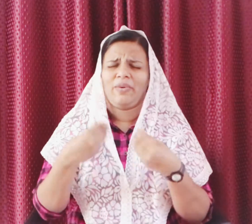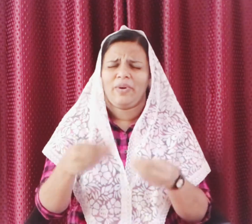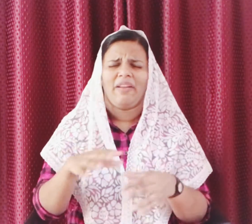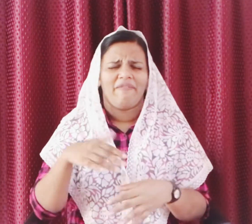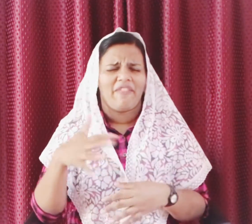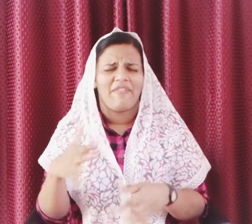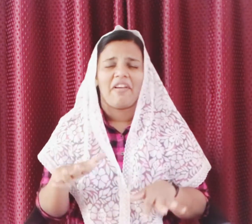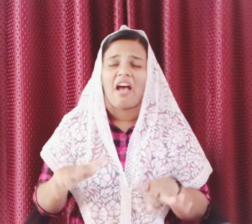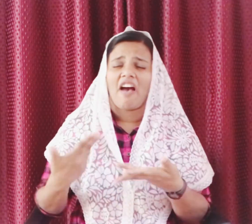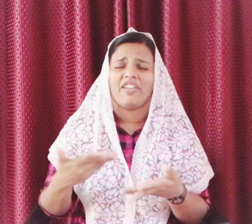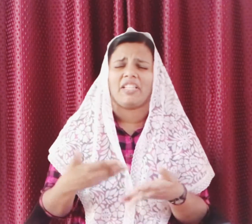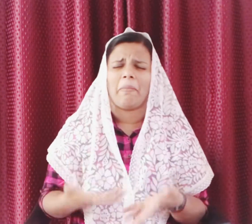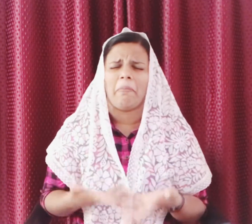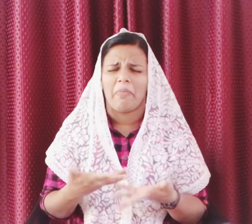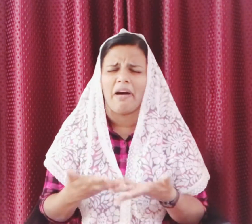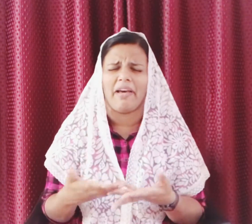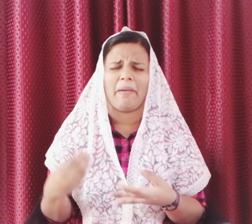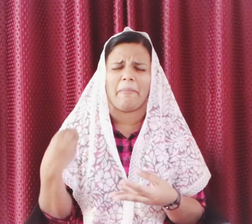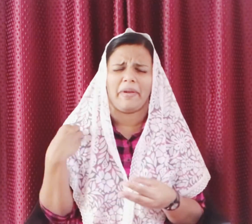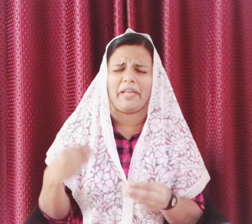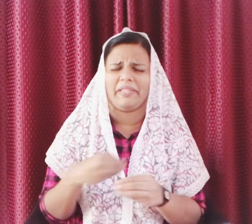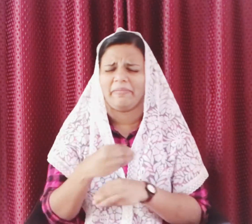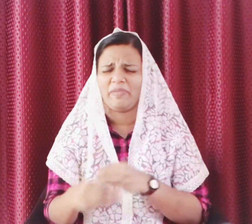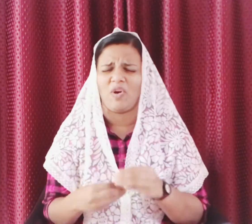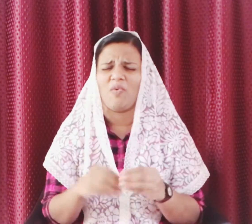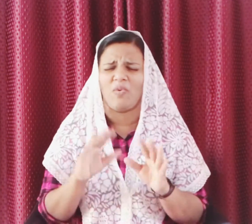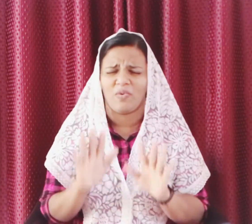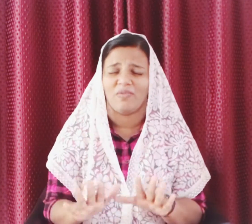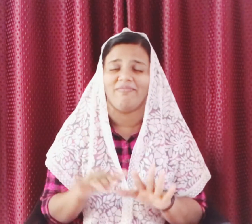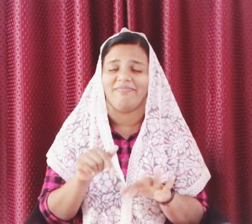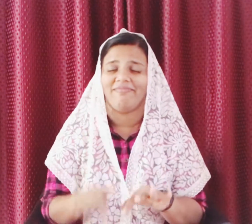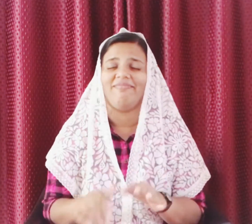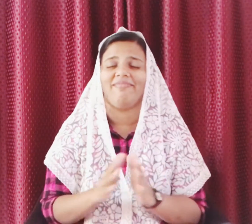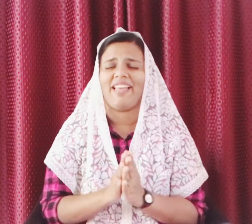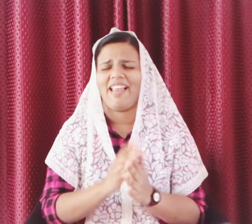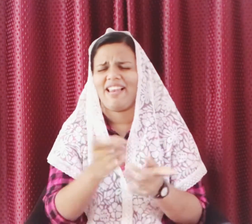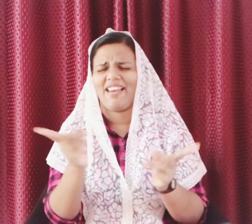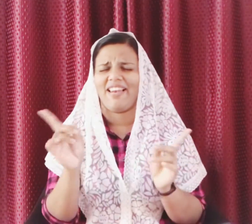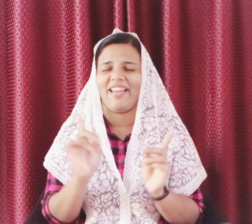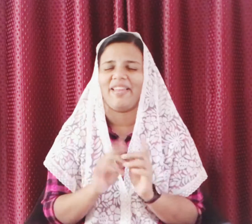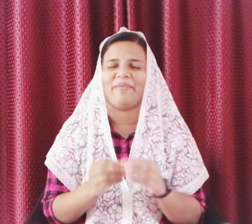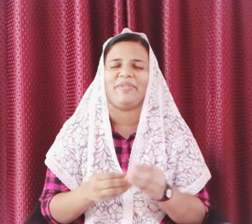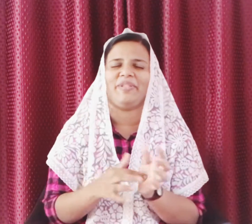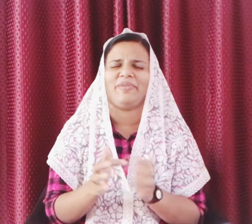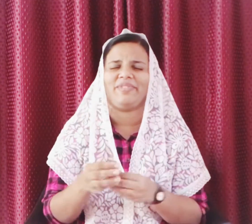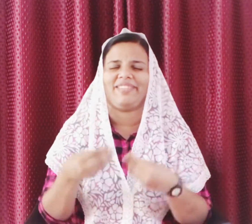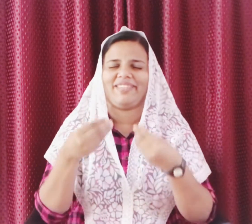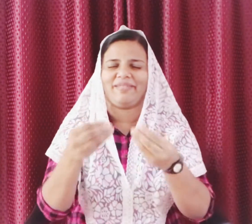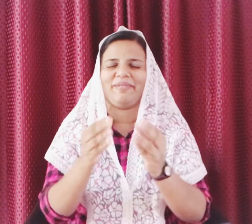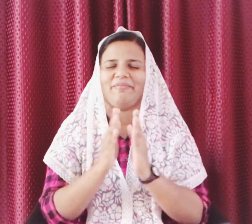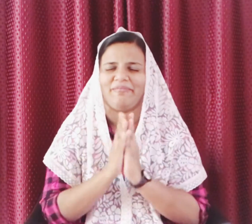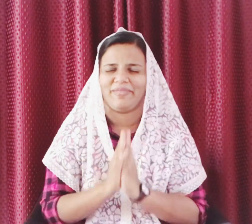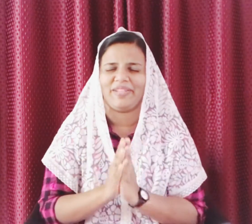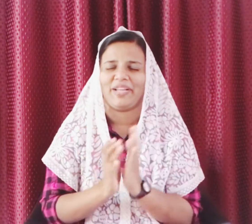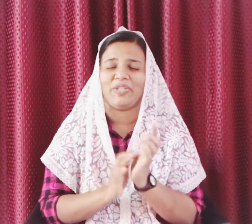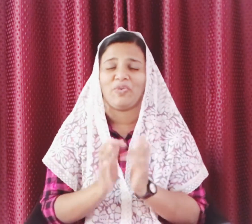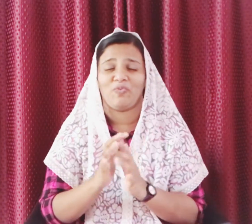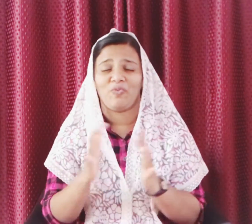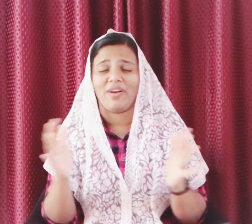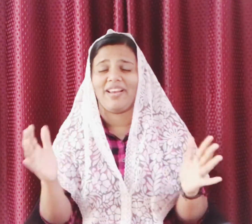മറ്റേതെങ്കിലും ആവശ്യത്താൽ ഭാരപ്പെടുന്നവർ, പ്രയാസത്താൽ ഭാരപ്പെടുന്നവരൊക്കെ ഉണ്ടെങ്കിൽ കർത്താവെ അവരെയൊക്കെ അങ്ങയുടെ കരങ്ങളിലേക്ക് ഏൽപ്പിച്ചു പ്രാർത്ഥിക്കുന്നു. കർത്താവിൻ്റെ വലിയ